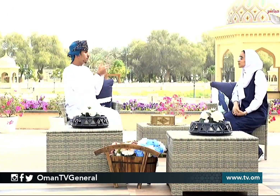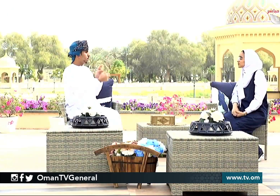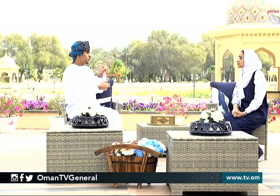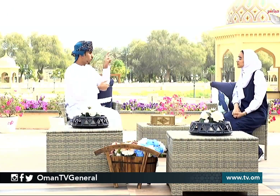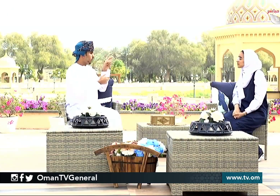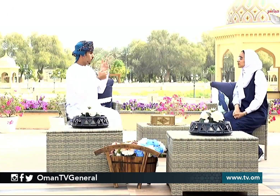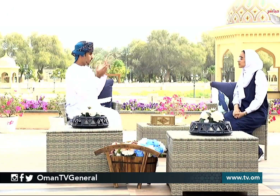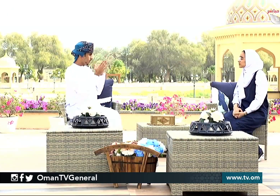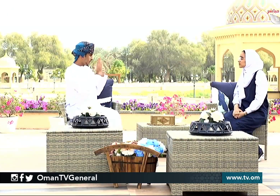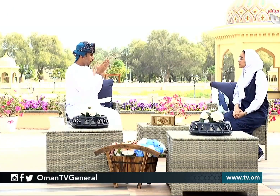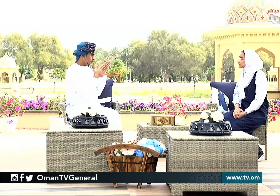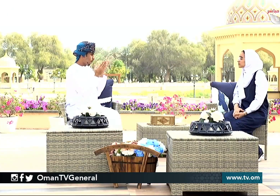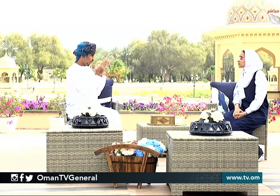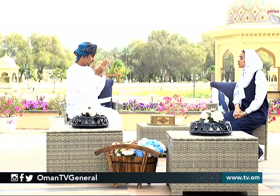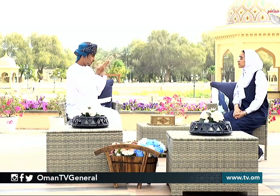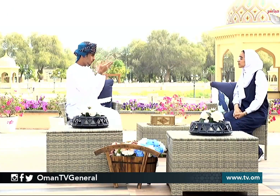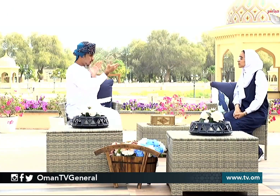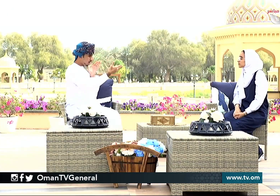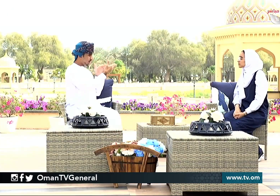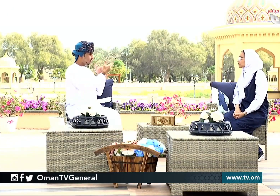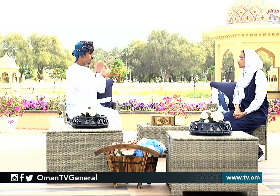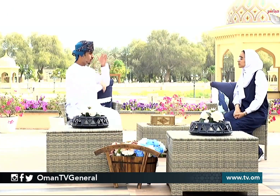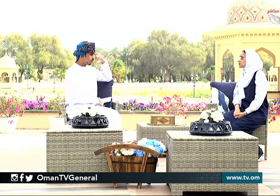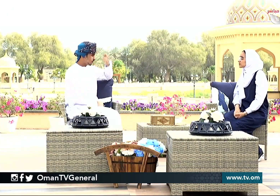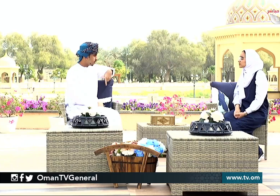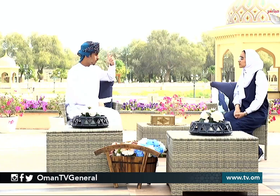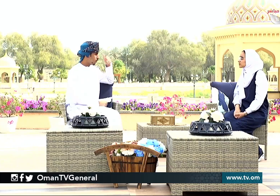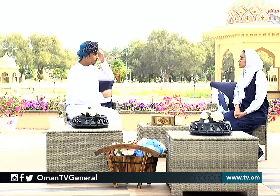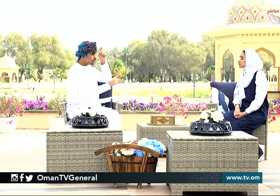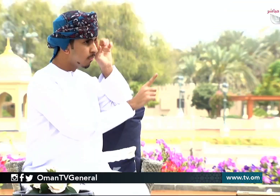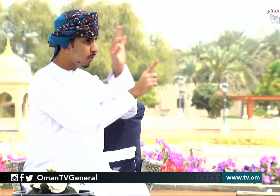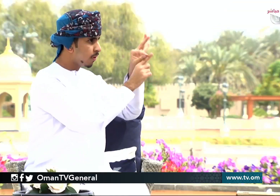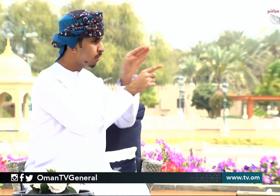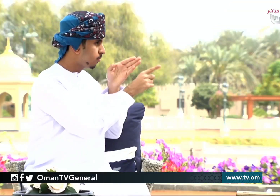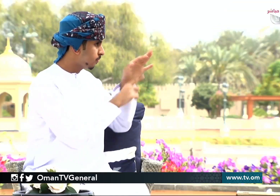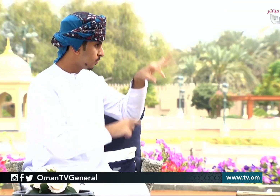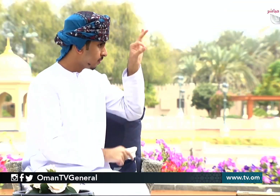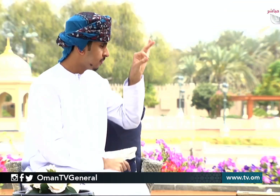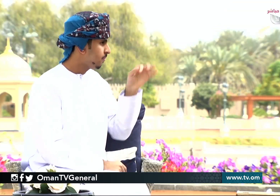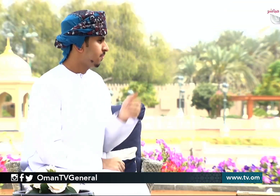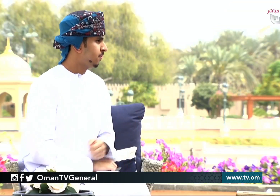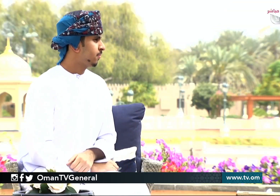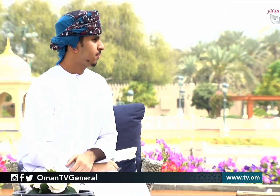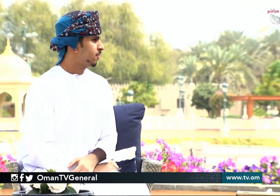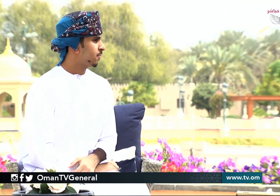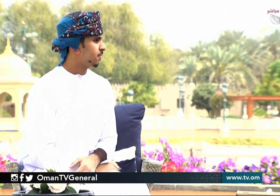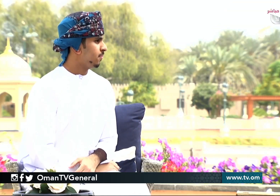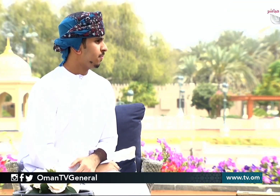جميل جدا. سؤال التالي بالنسبة لك، كيف كان حماسك في النتيجة لما تتخرجي؟ ما تخصصك راح